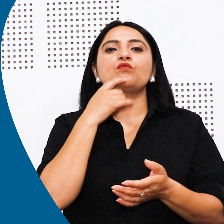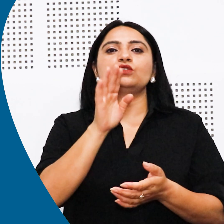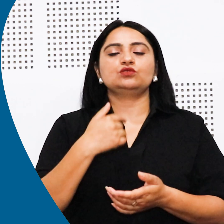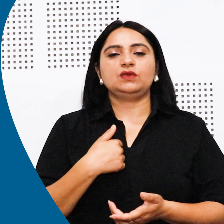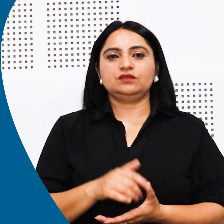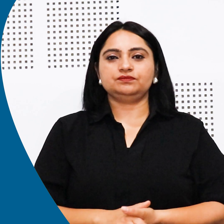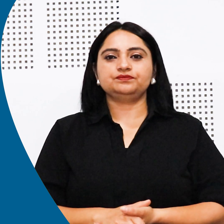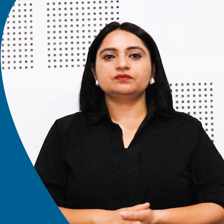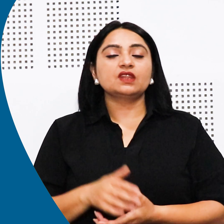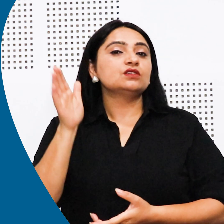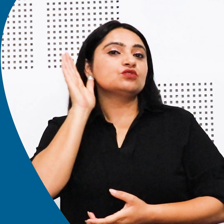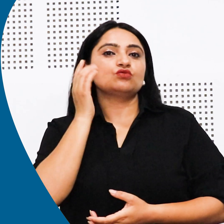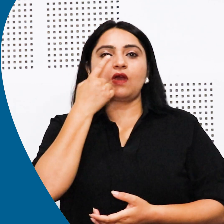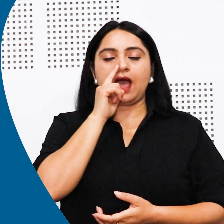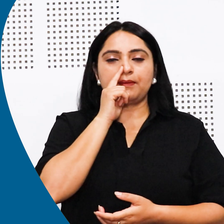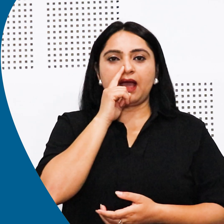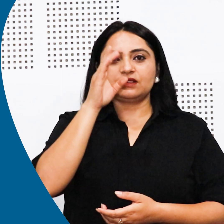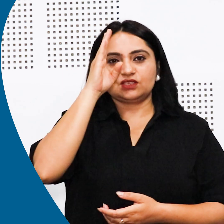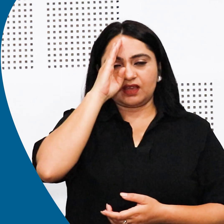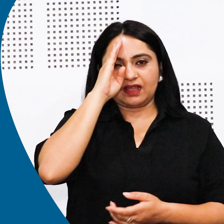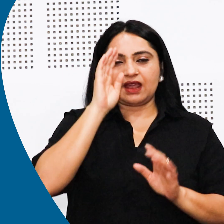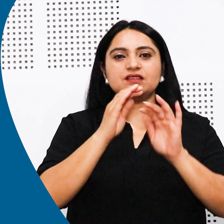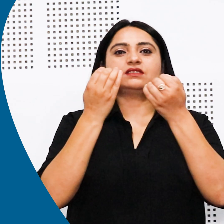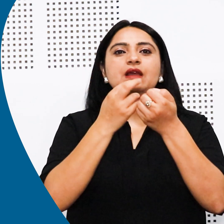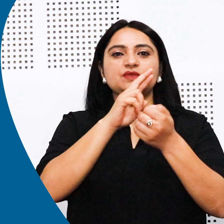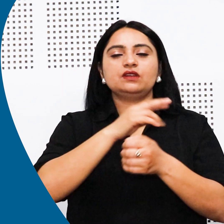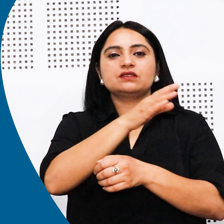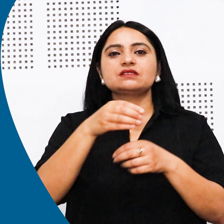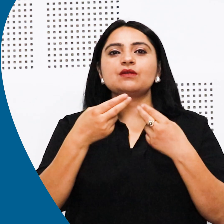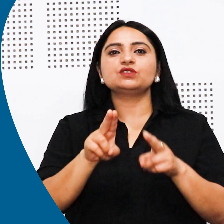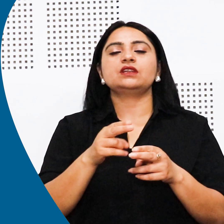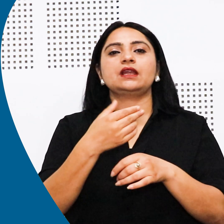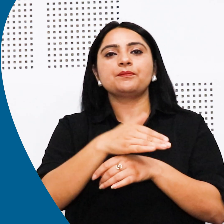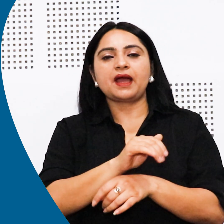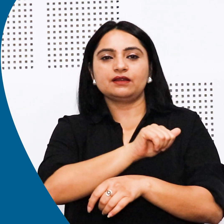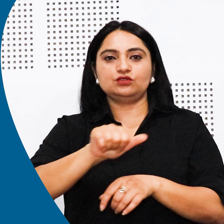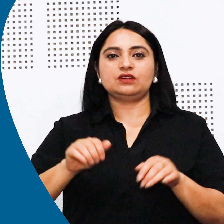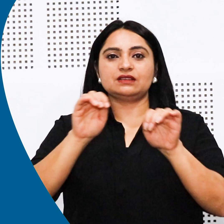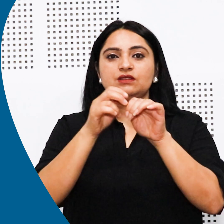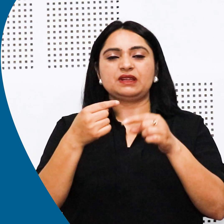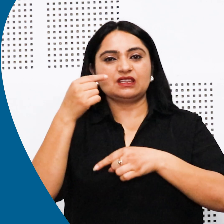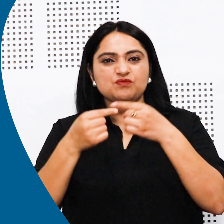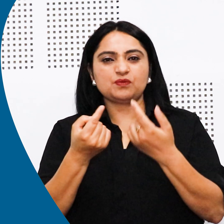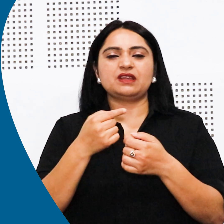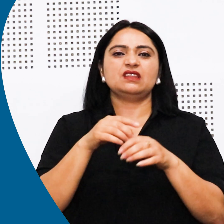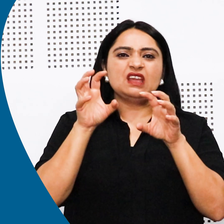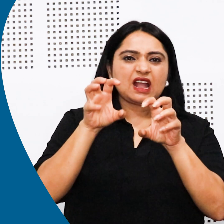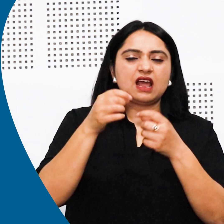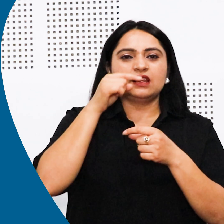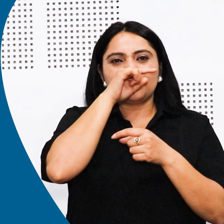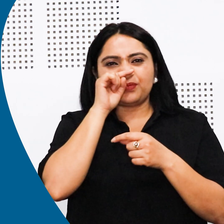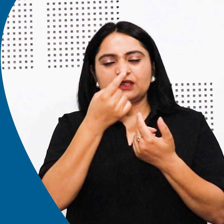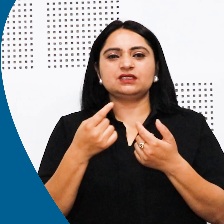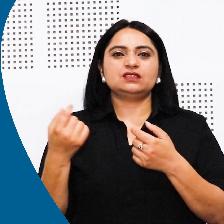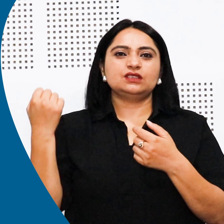चाहिँ। सुन्नुहोस् आमा, सरकारी, सामुदायिक र सार्वजनिक बाहेक जग्गा सम्बन्धी विवाद, गाली बेइज्जती,